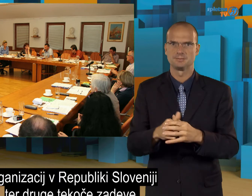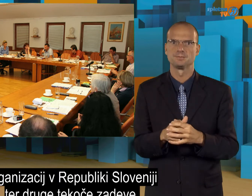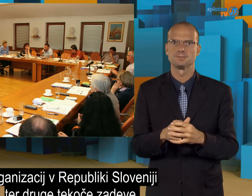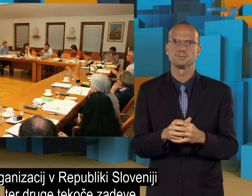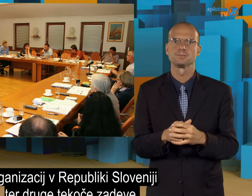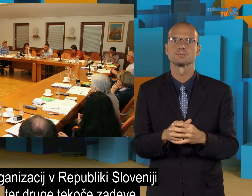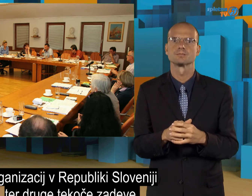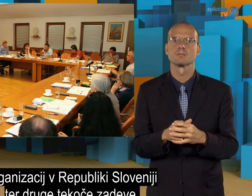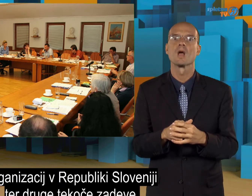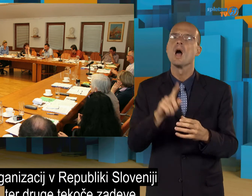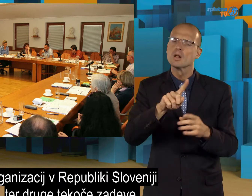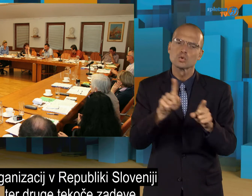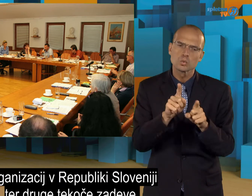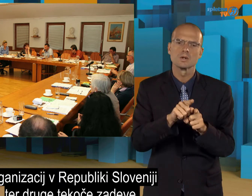Sloveniji ter druge tekoče zadeve.